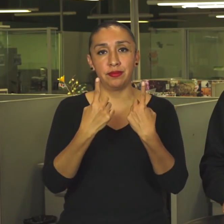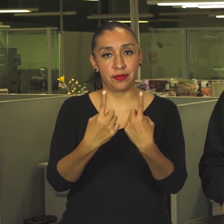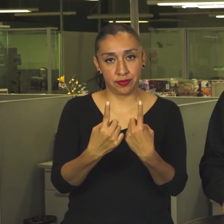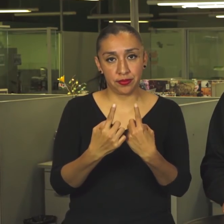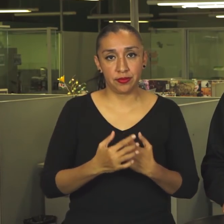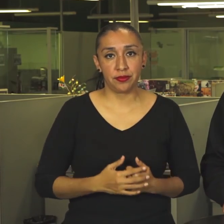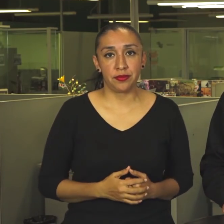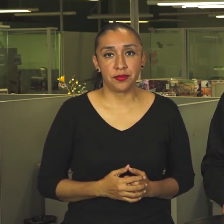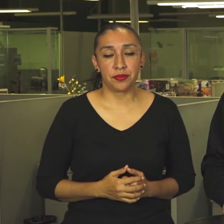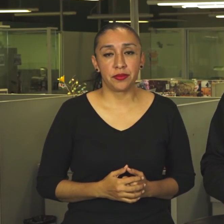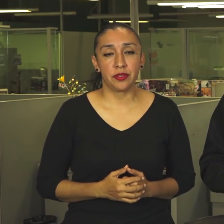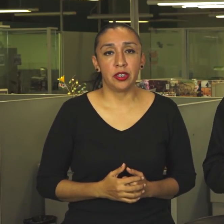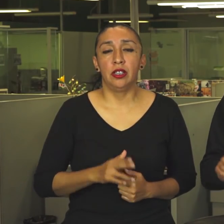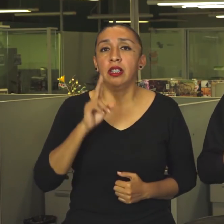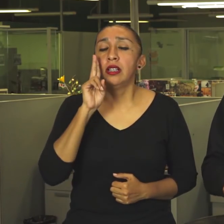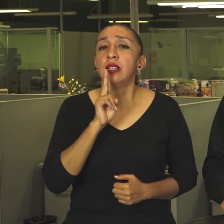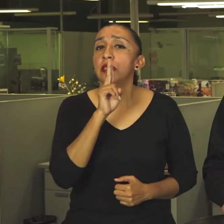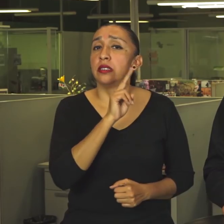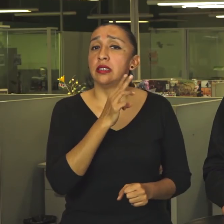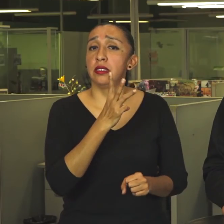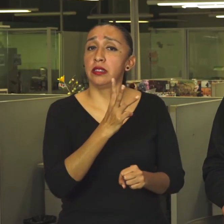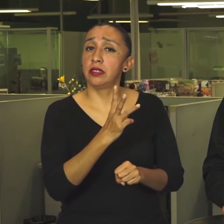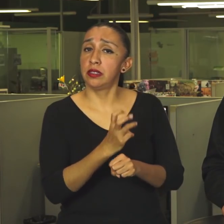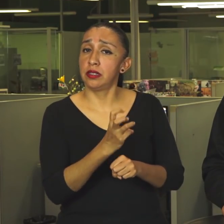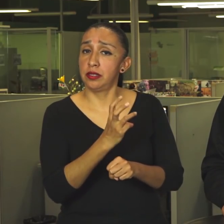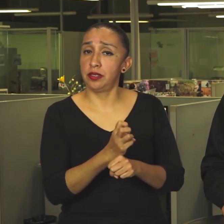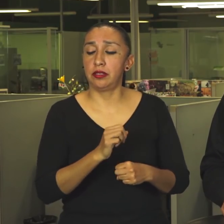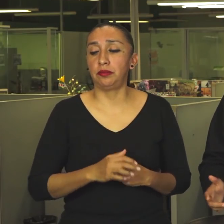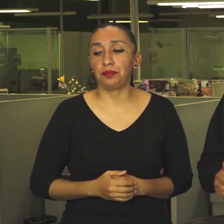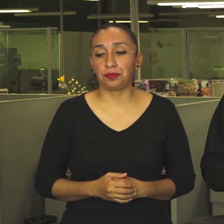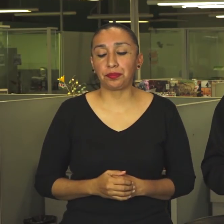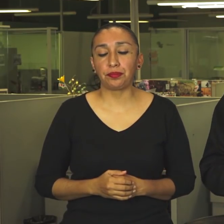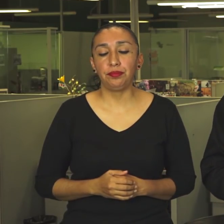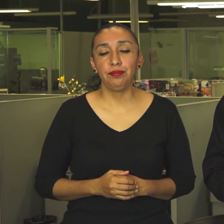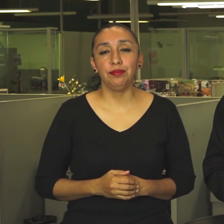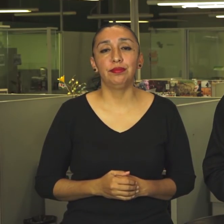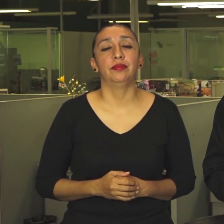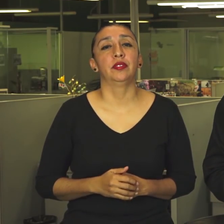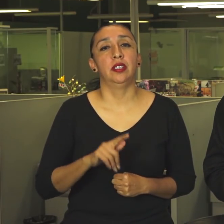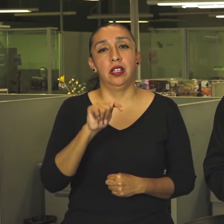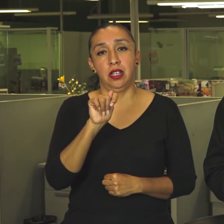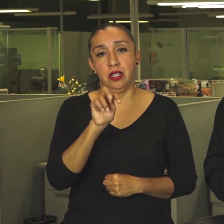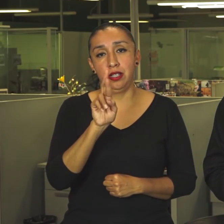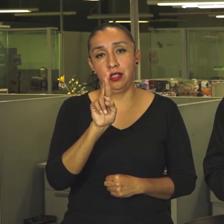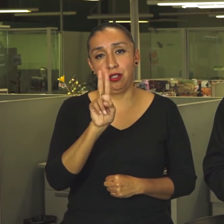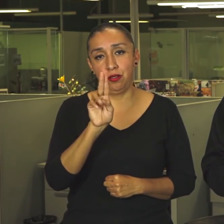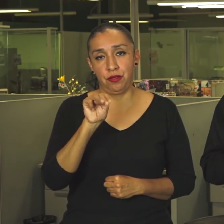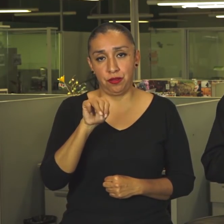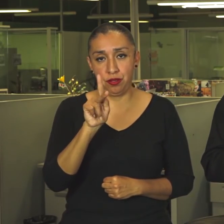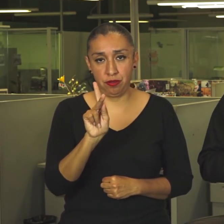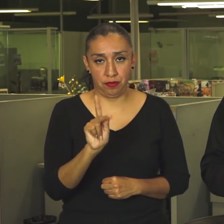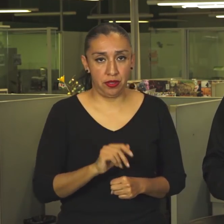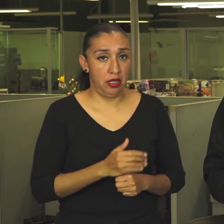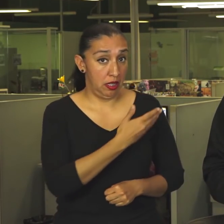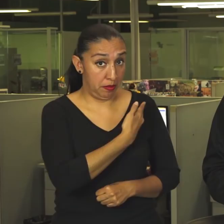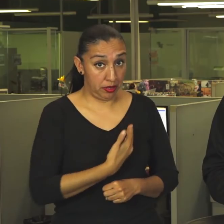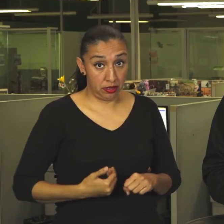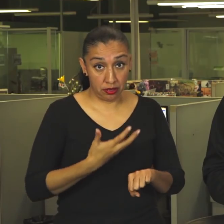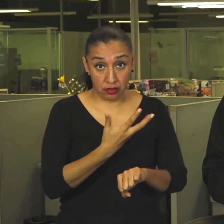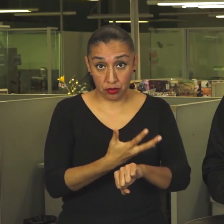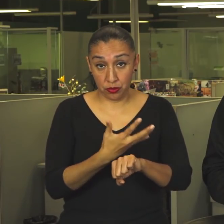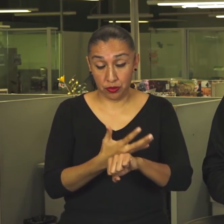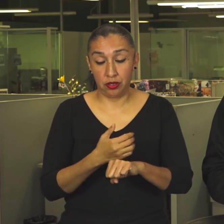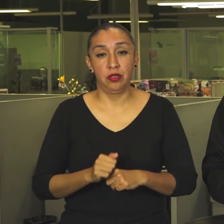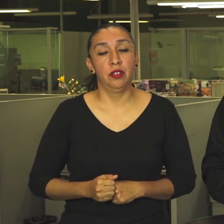la noticia número 3 adiós a los prototipos de trump inició la demolición de los prototipos del muro que el ahora presidente de